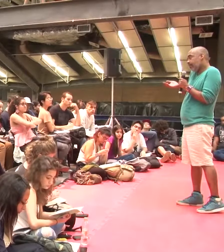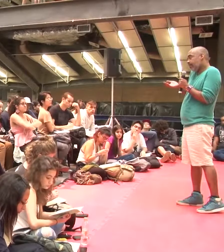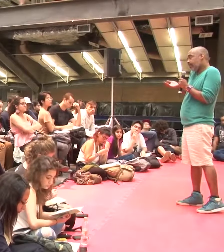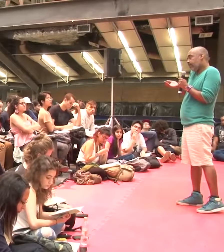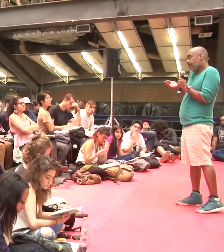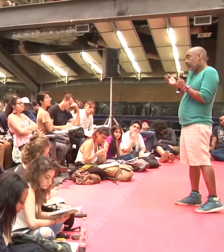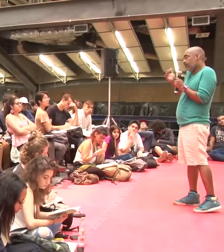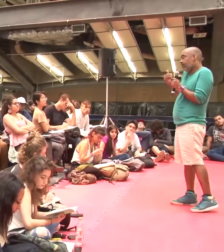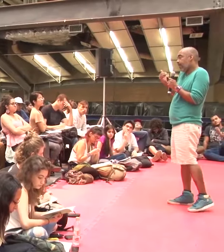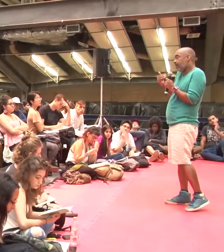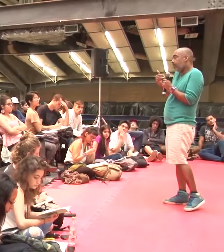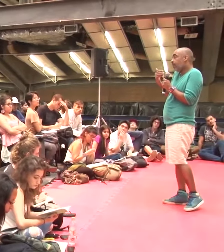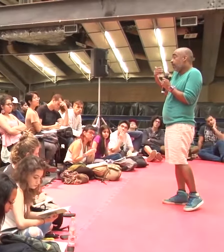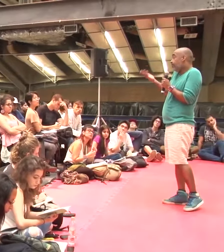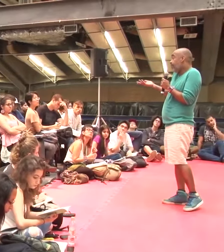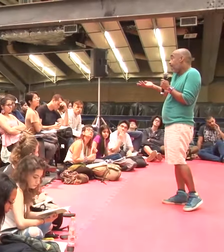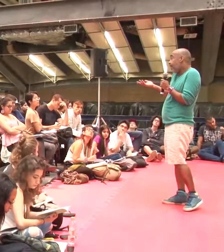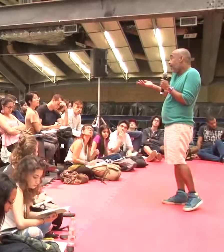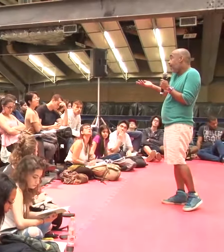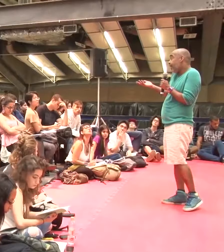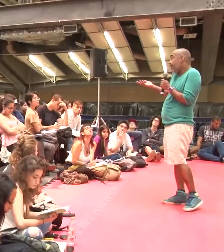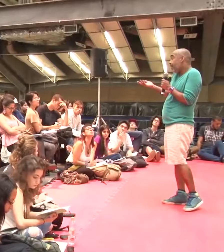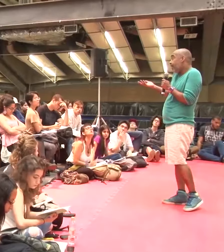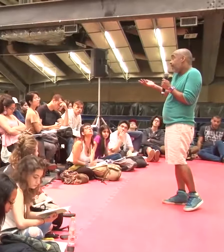proletário, né? Nunca foi um bairro